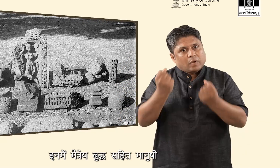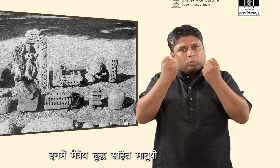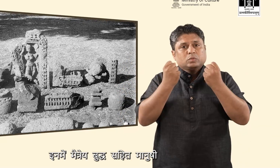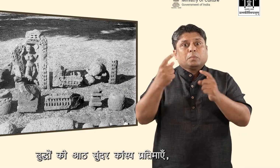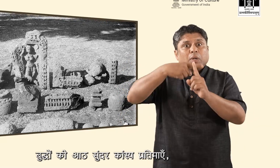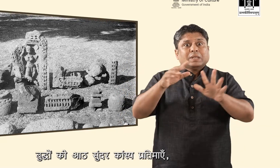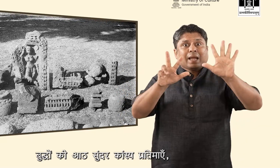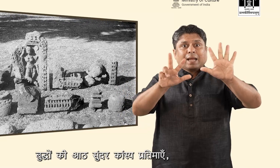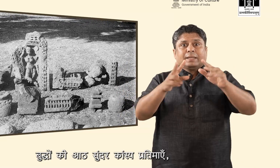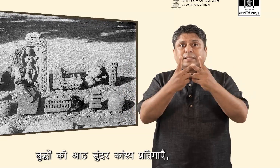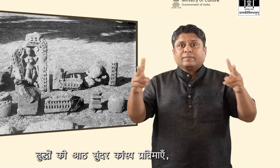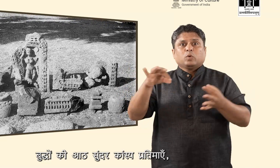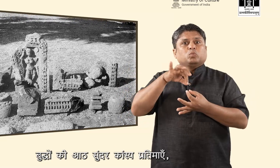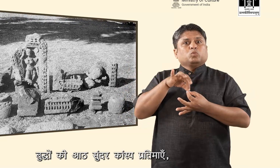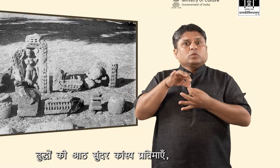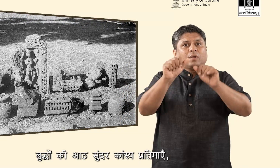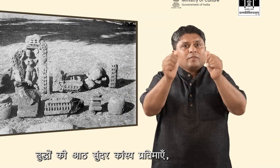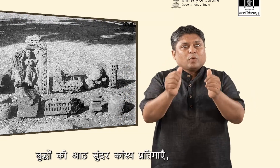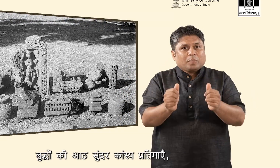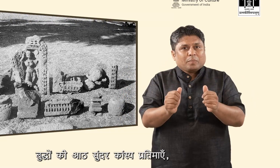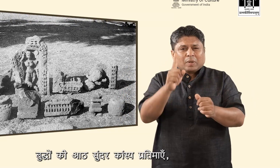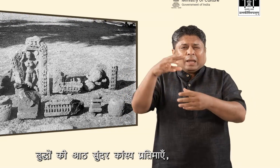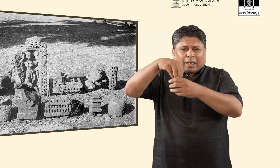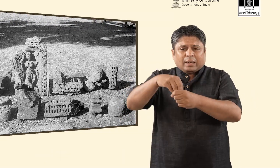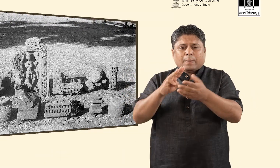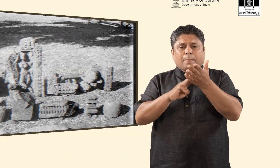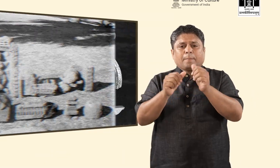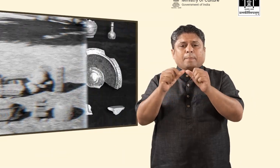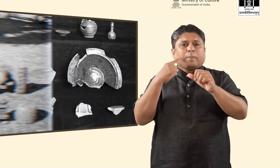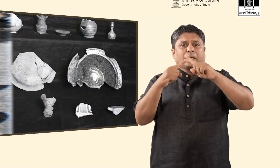सहित मानुषी बुद्धों की 8 सुंदर कांस्य प्रतिमाएं,